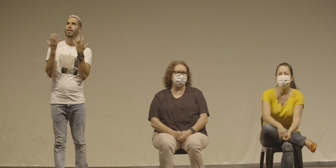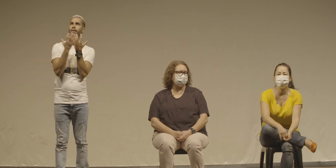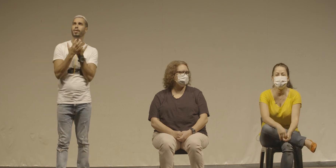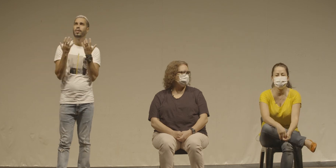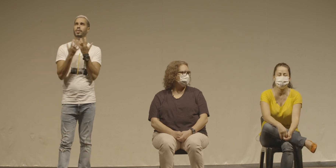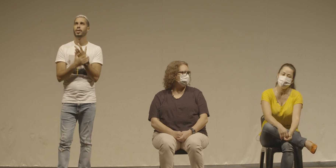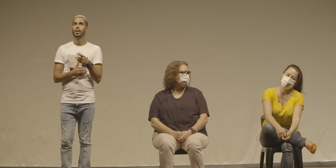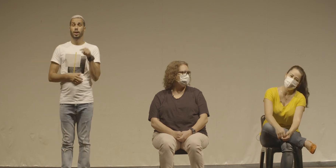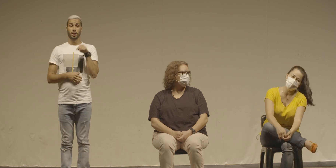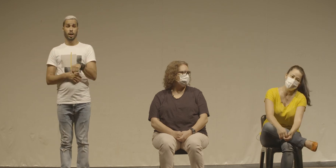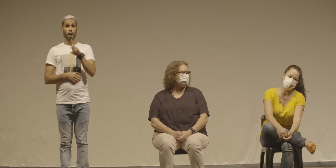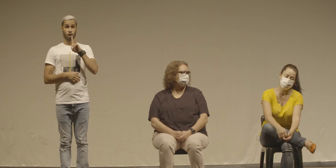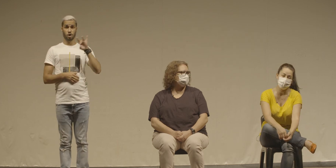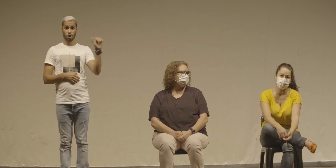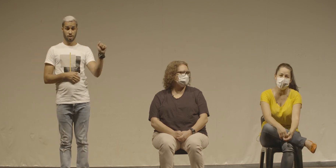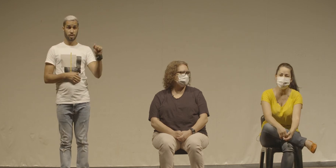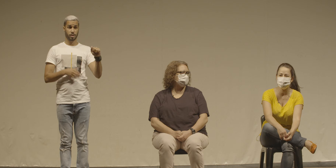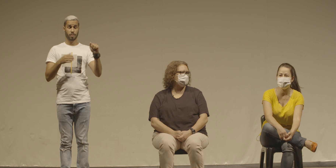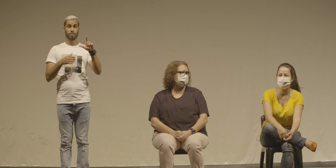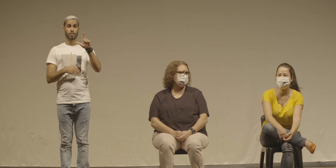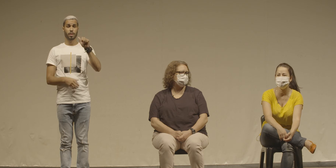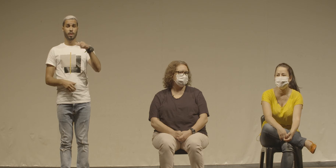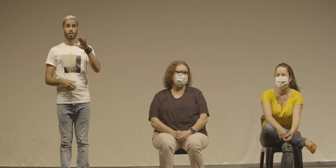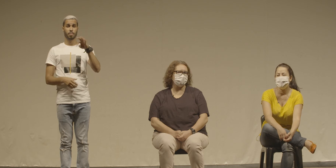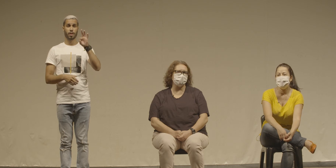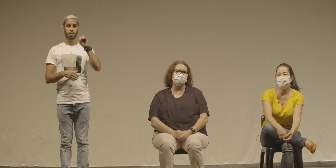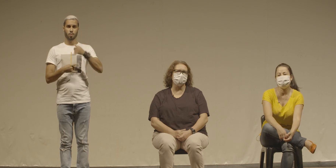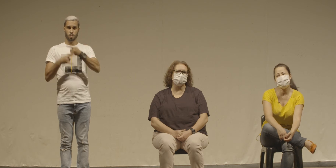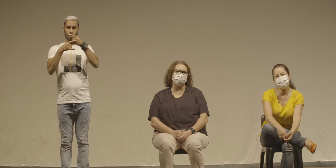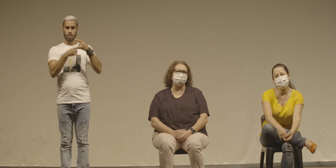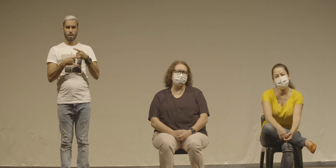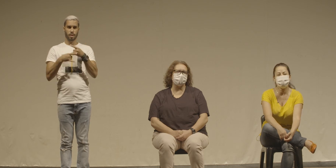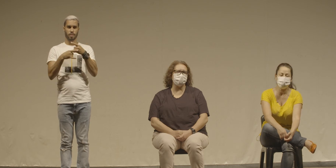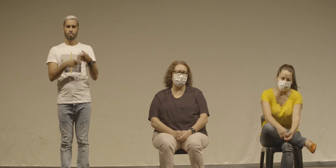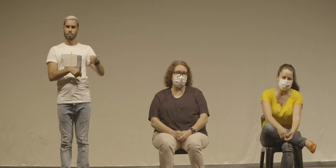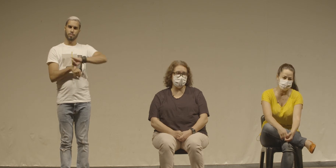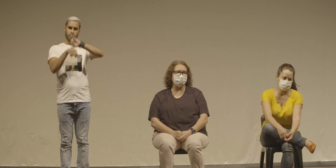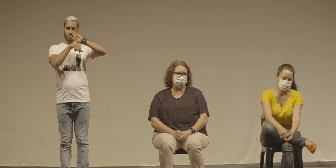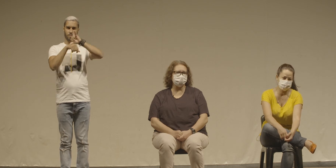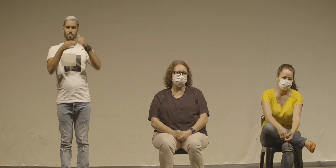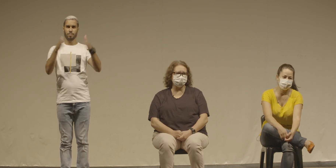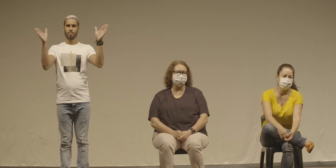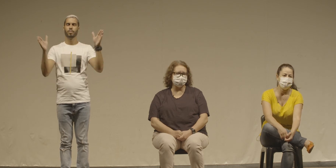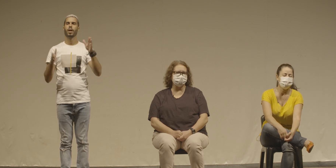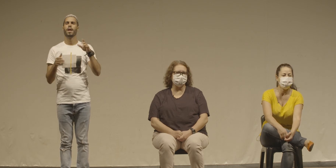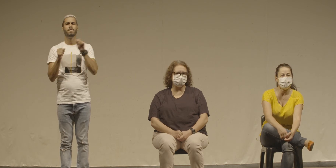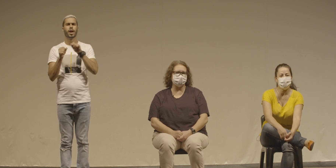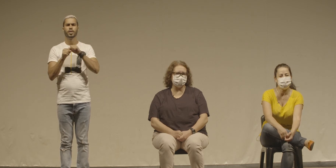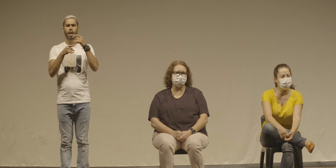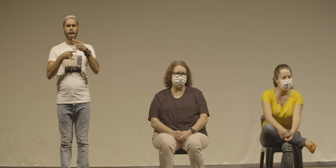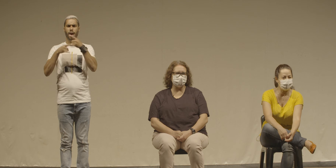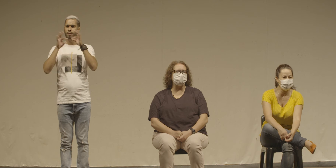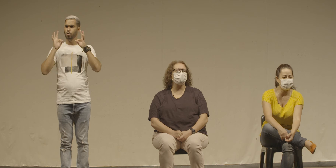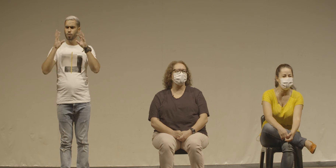nesse dia do lançamento, que a gente fez o lançamento do filme online, no ano passado, ela fez a live toda do filme.